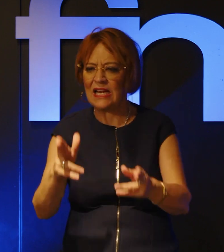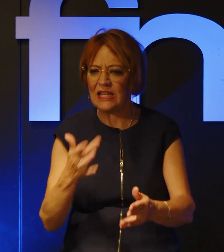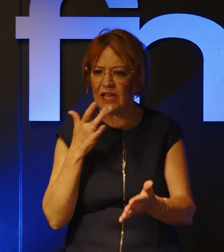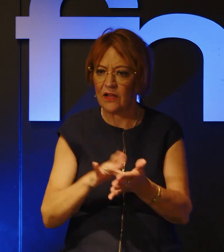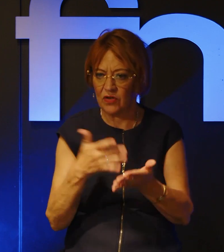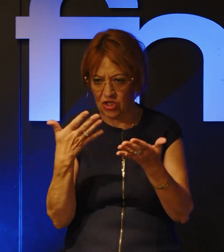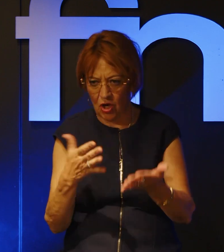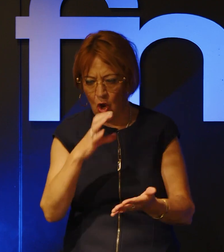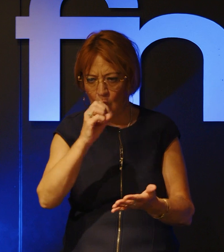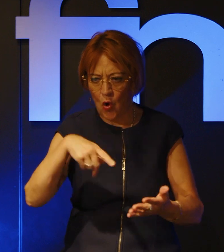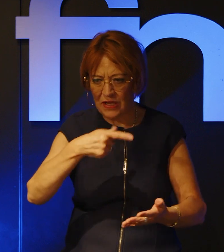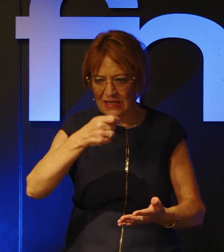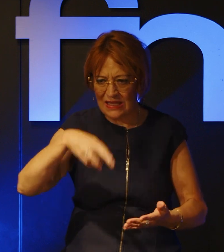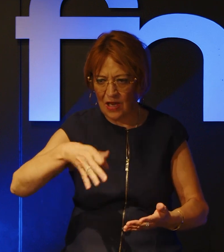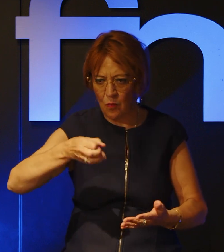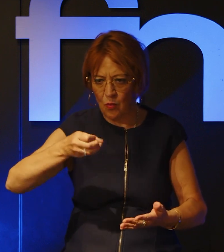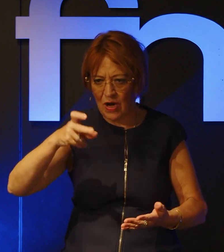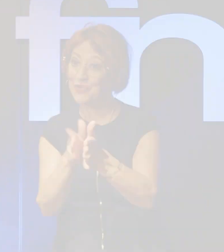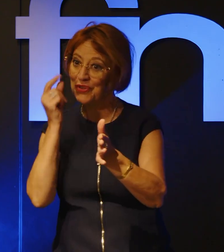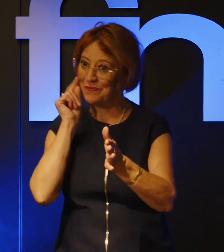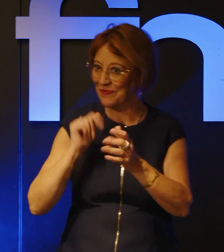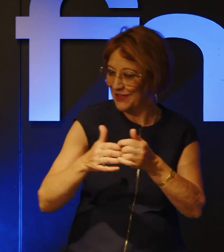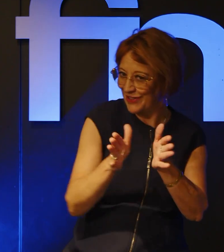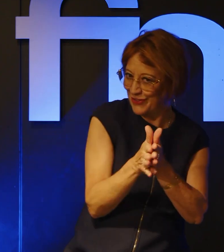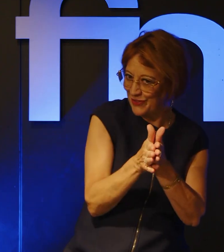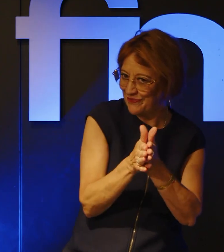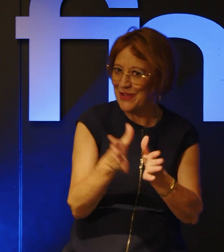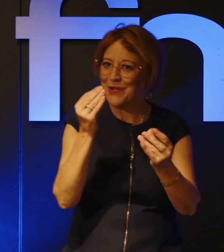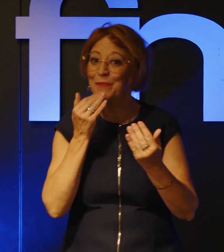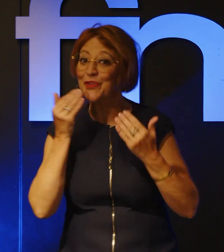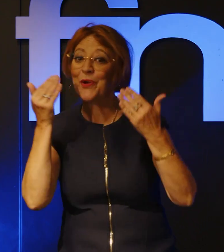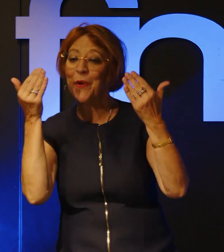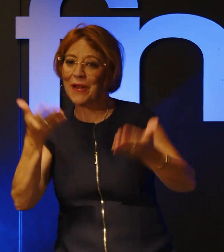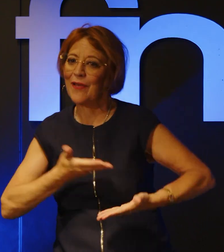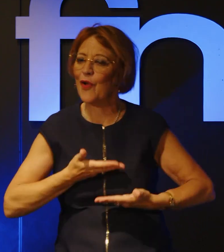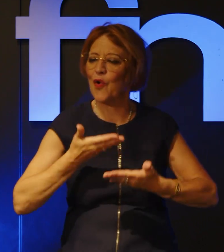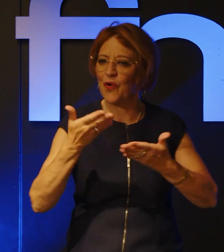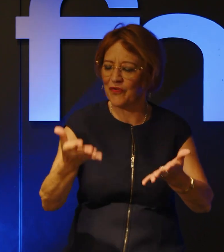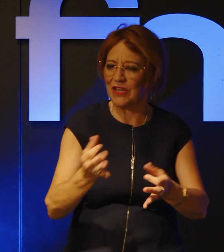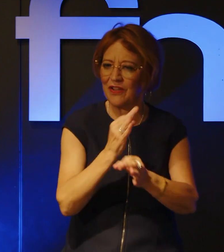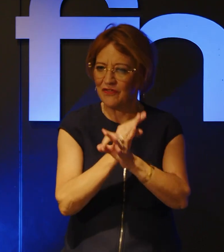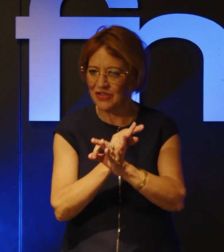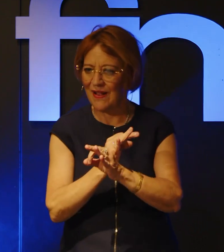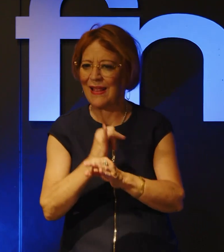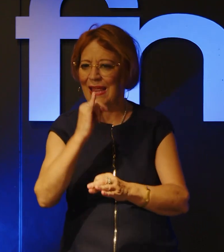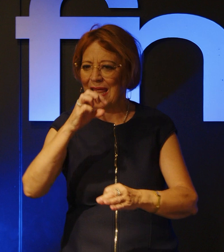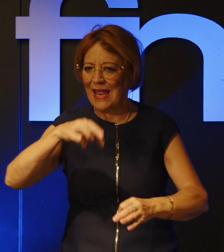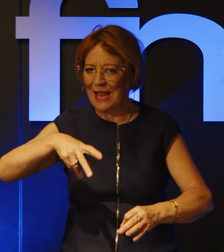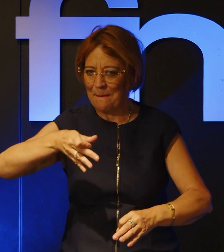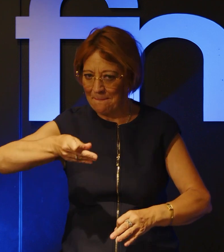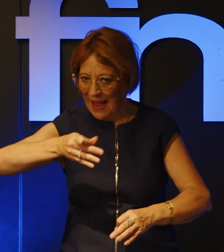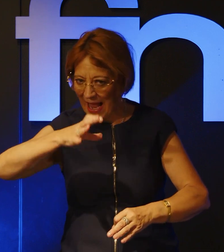contemporânea chamamos ao palco Isabel nogara muito obrigada pelo convite do festival em pacto e que